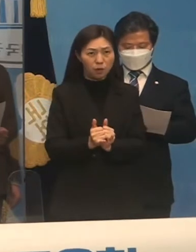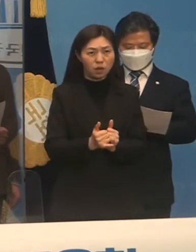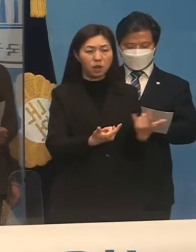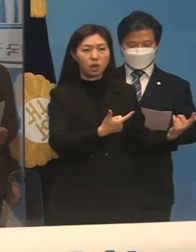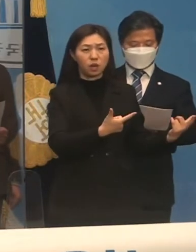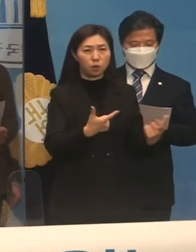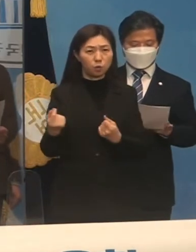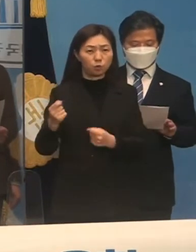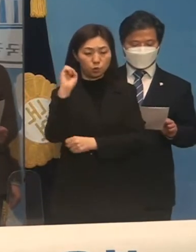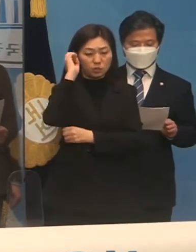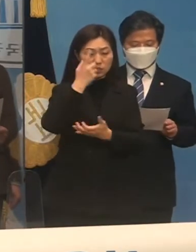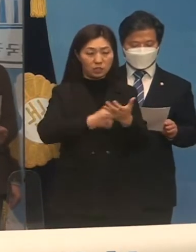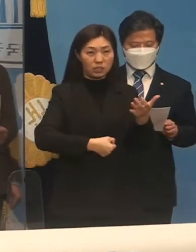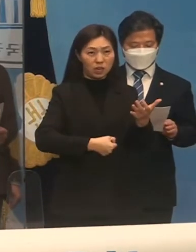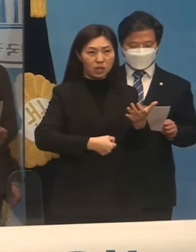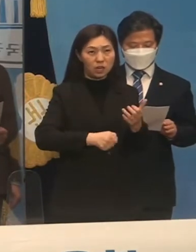기자회견문.